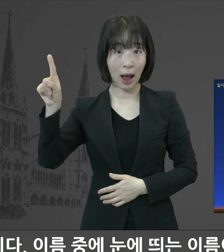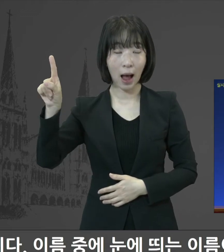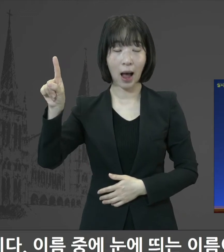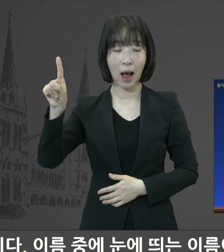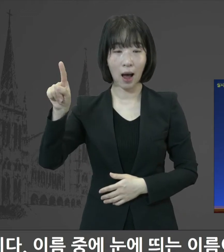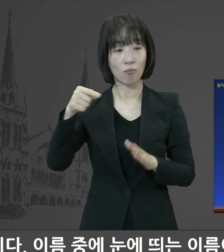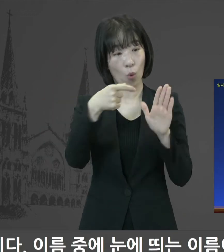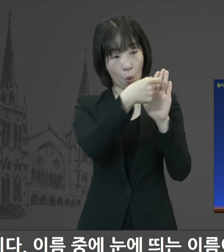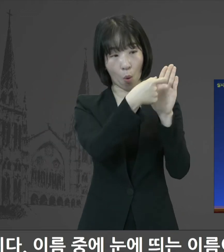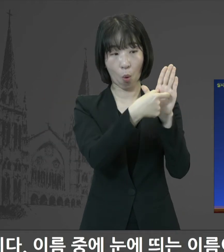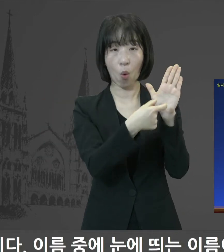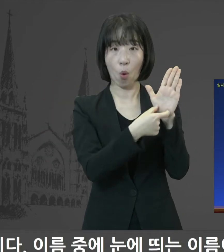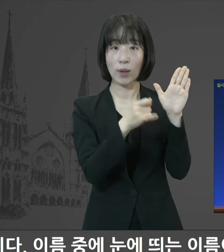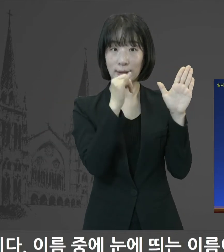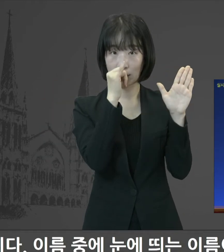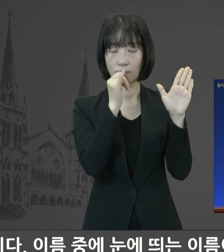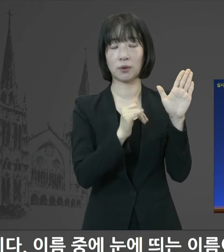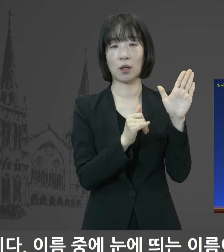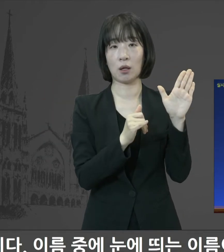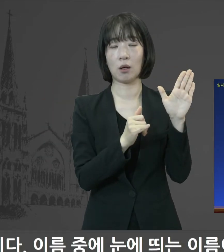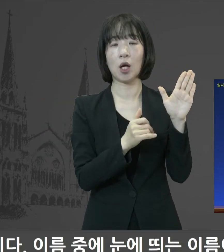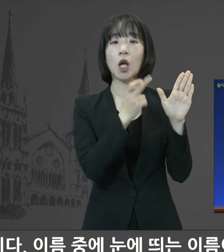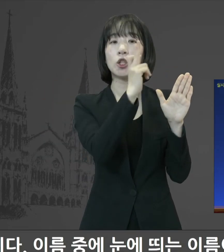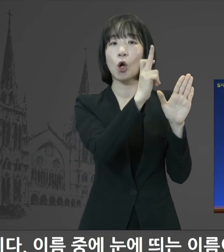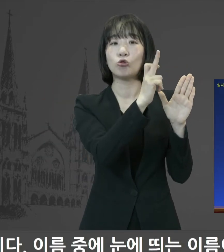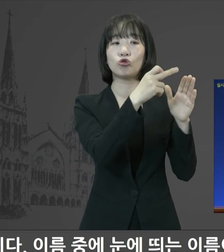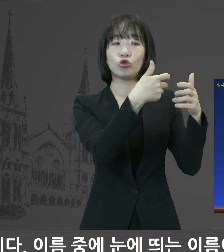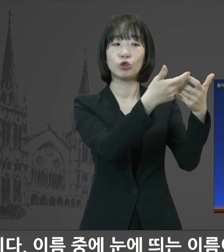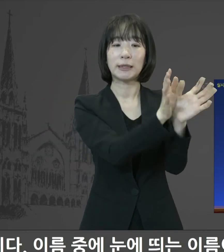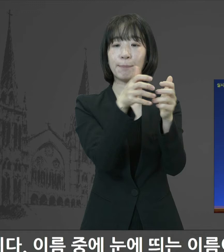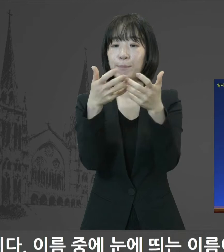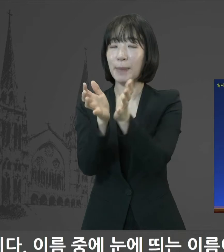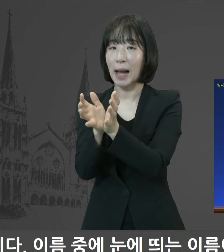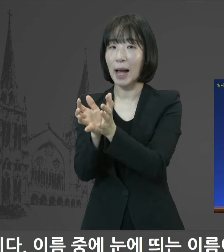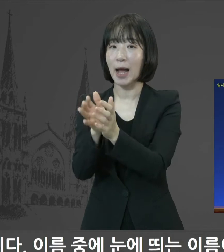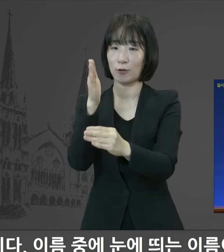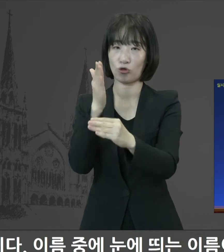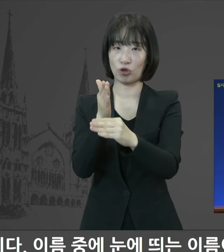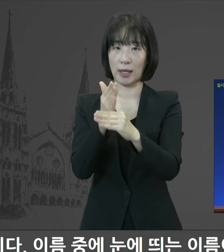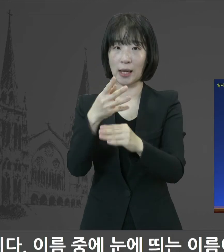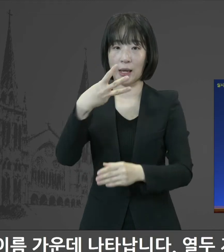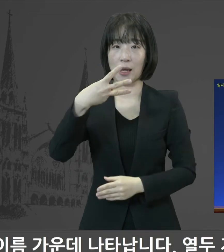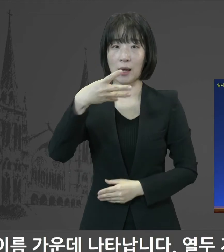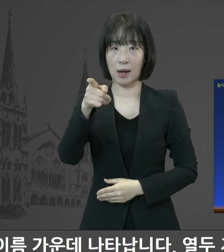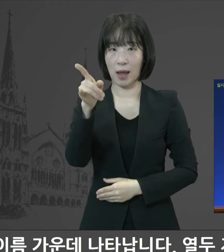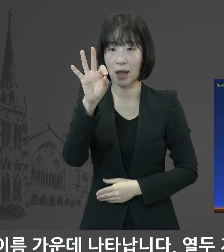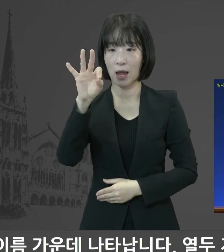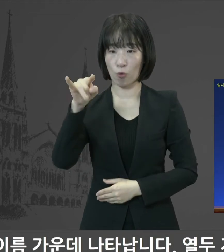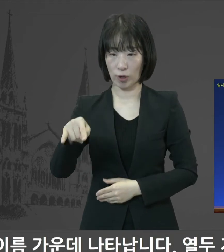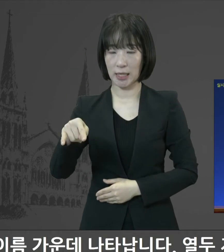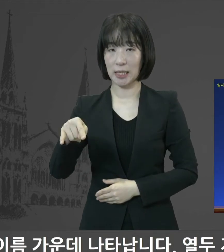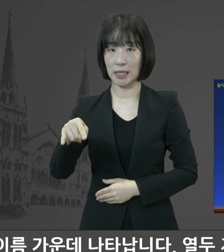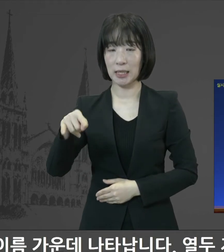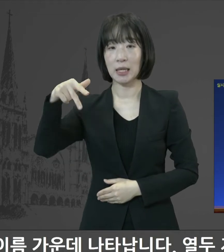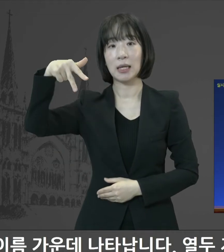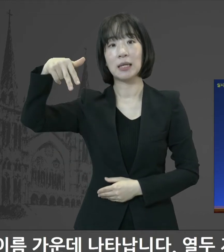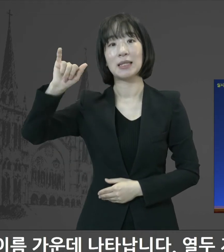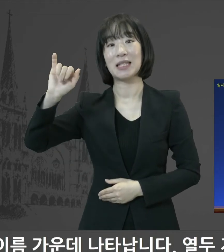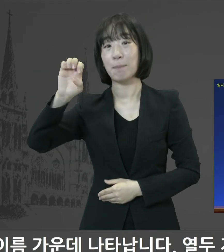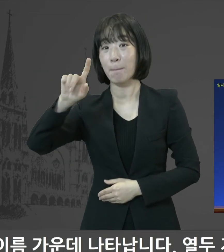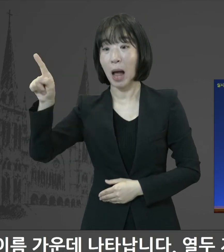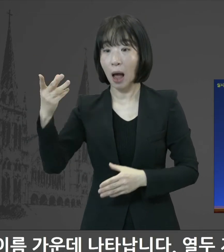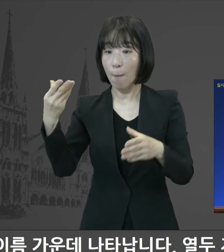가운데 나타납니다. 12지파라 그랬는데 이 12지파 중에 레위 지파가 포함되어 있겠습니까? 안 되어